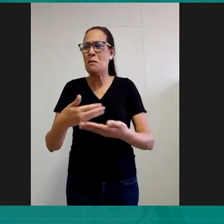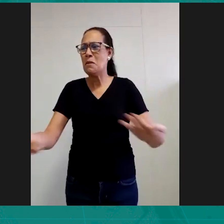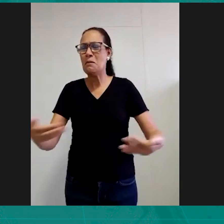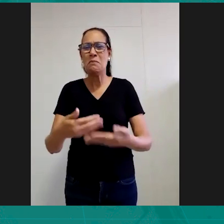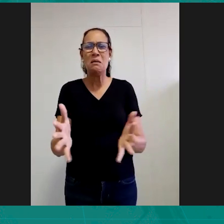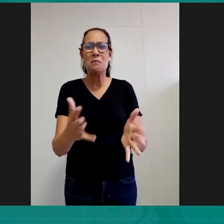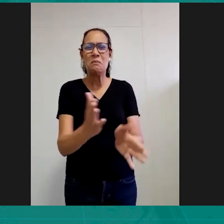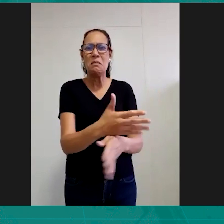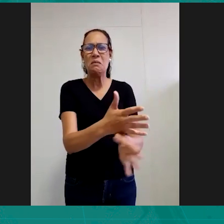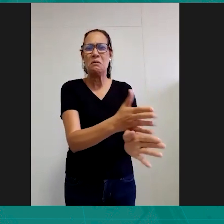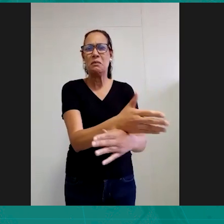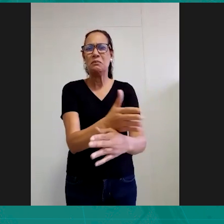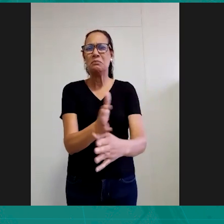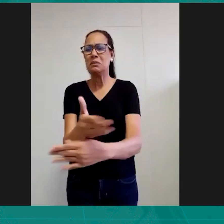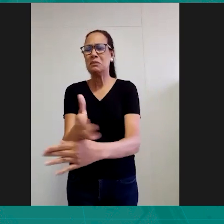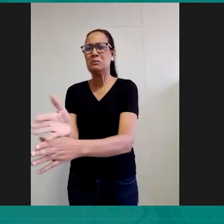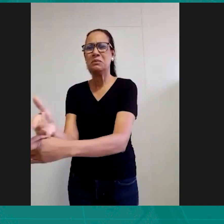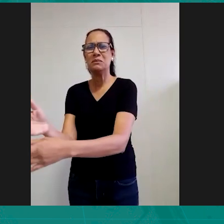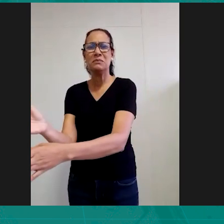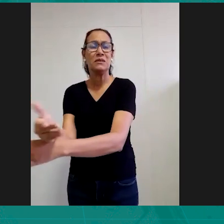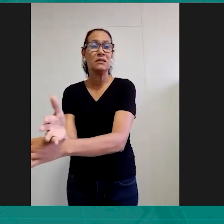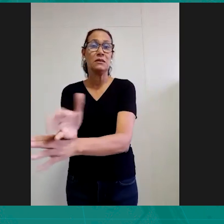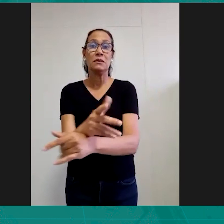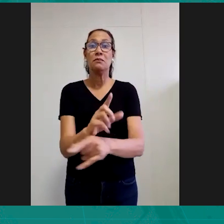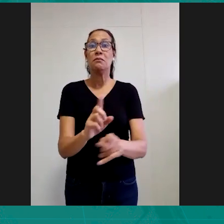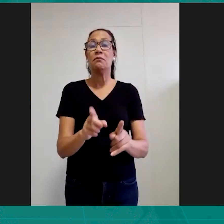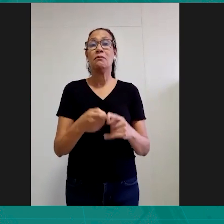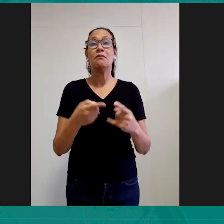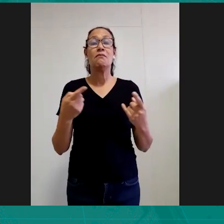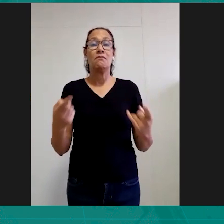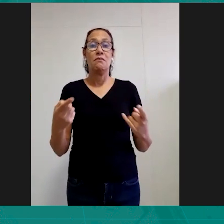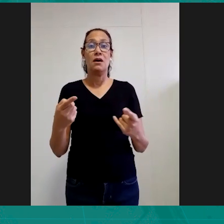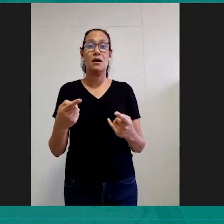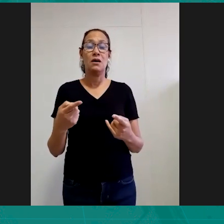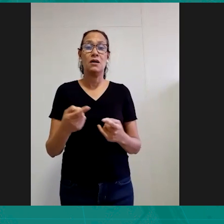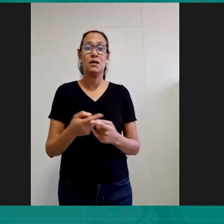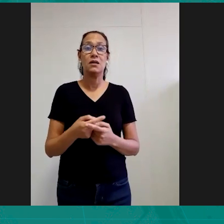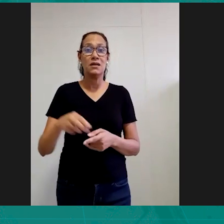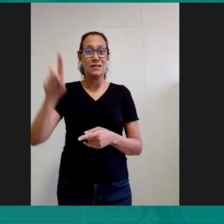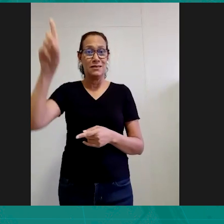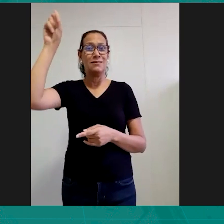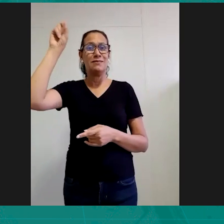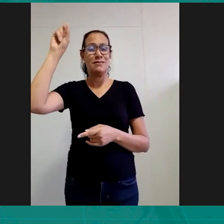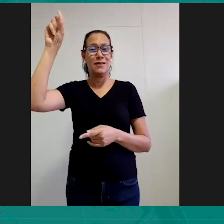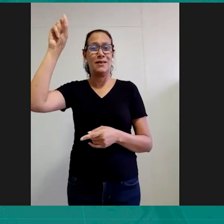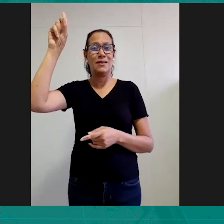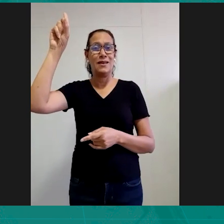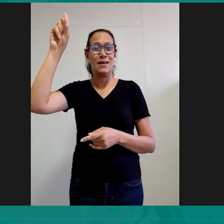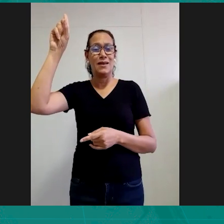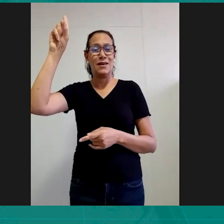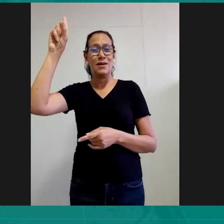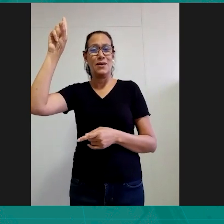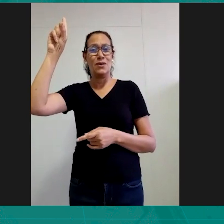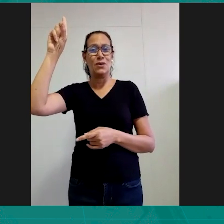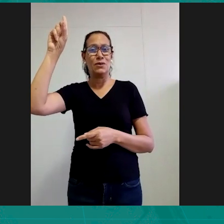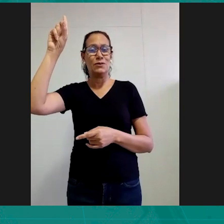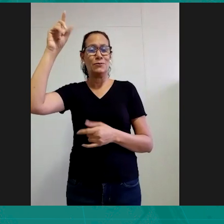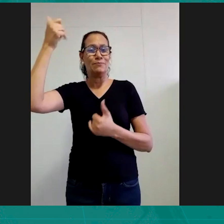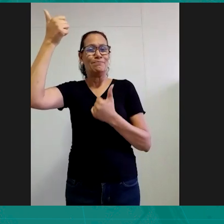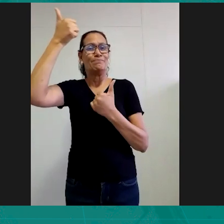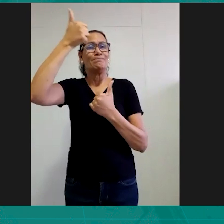pelo caminho, mas o Senhor fez cair sobre ele a iniquidade de nós todos. Irmão,